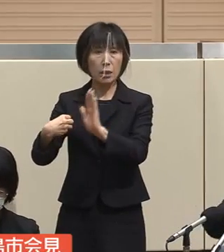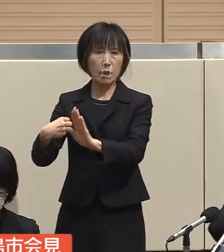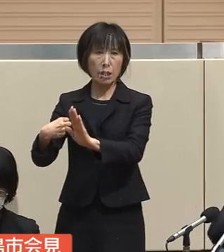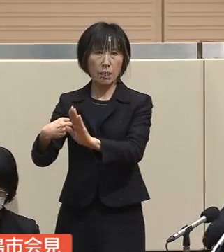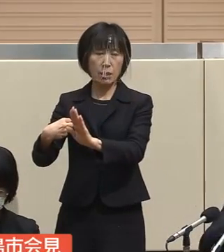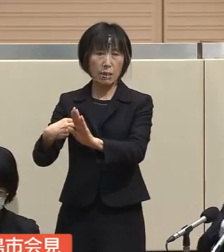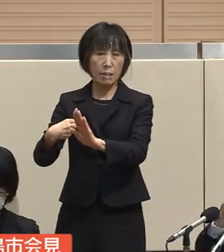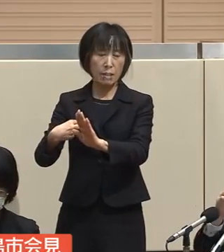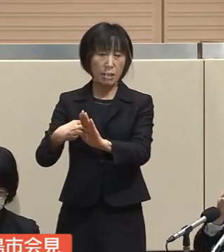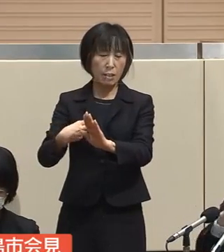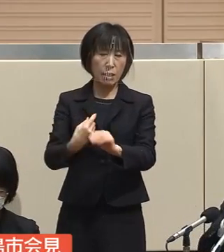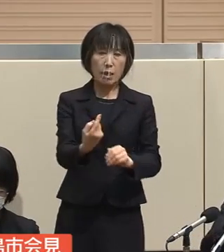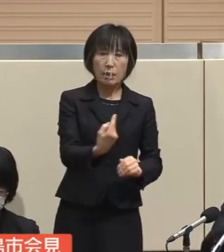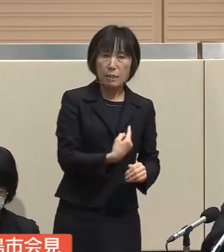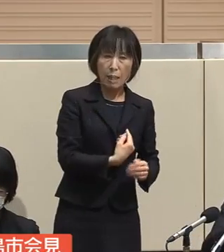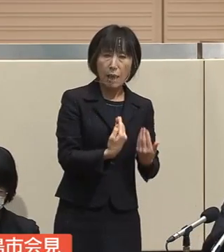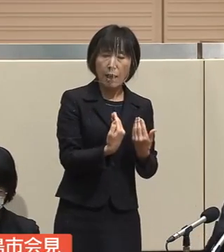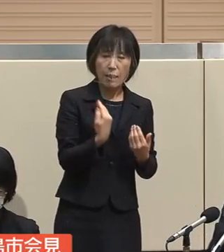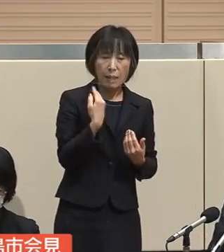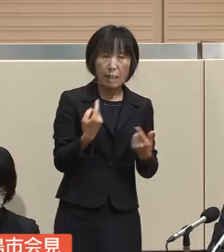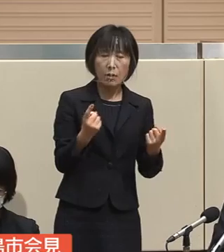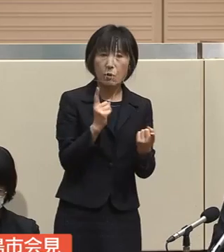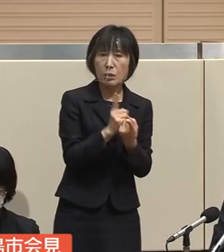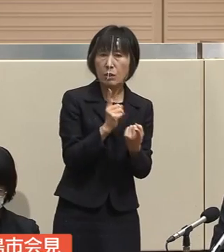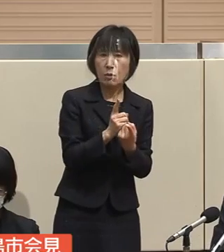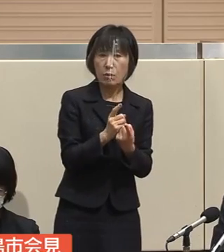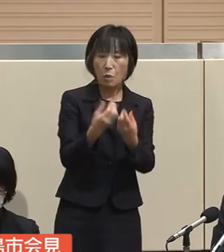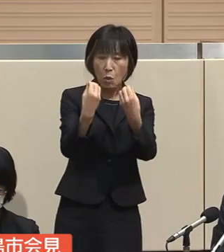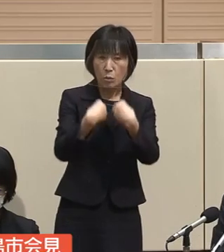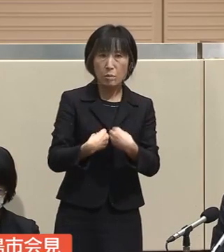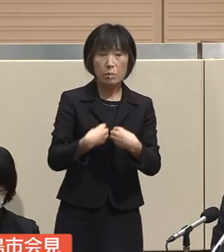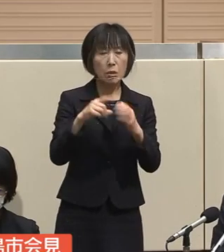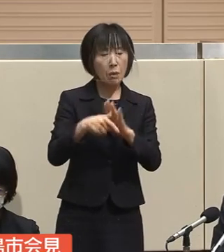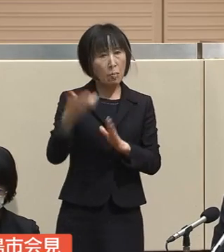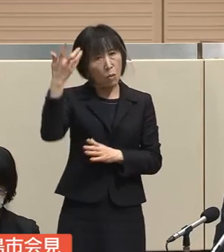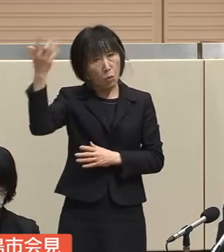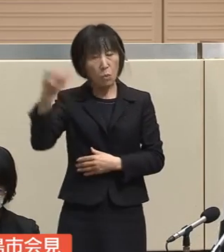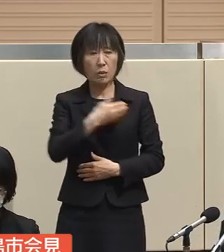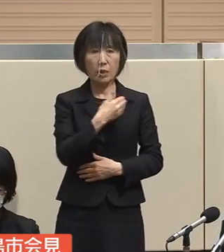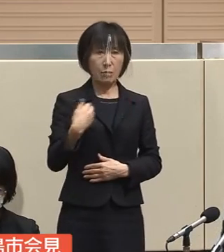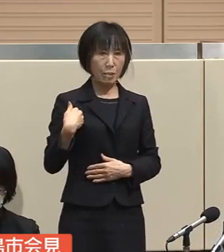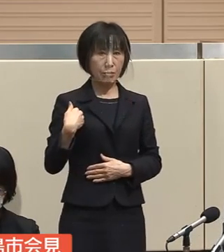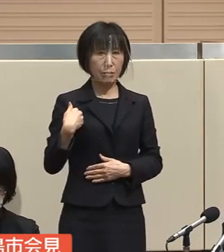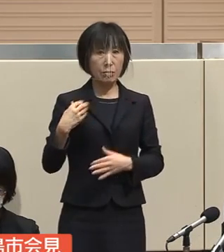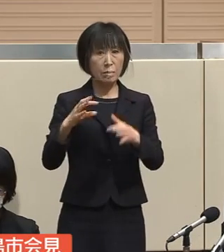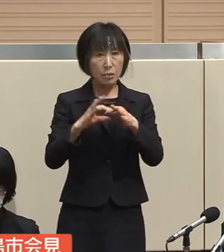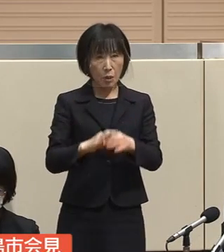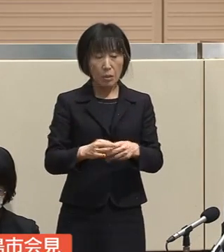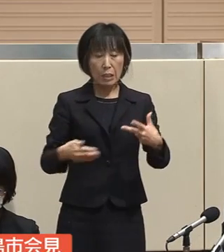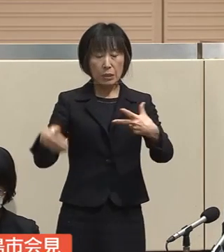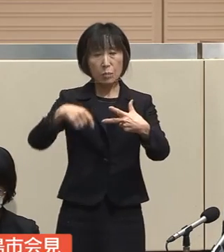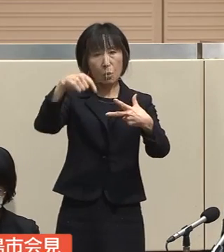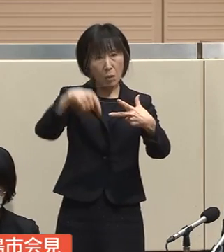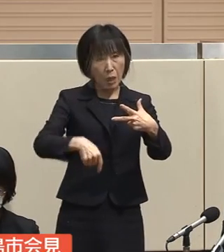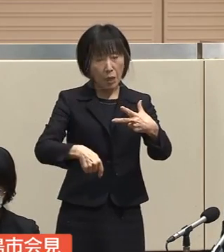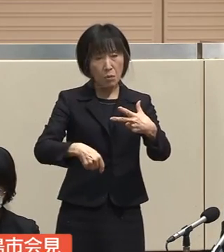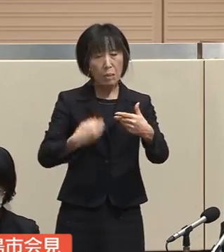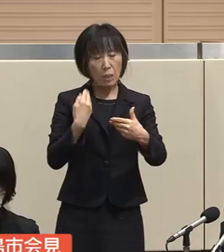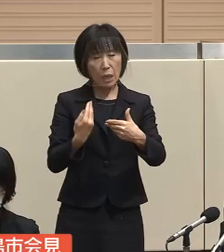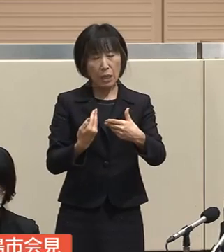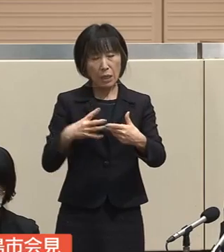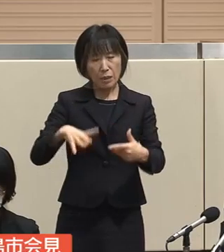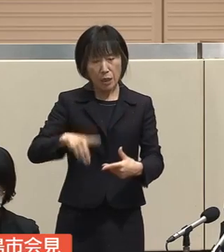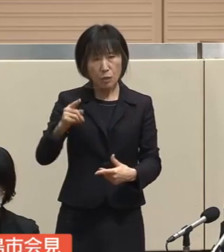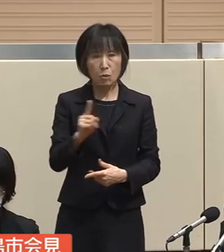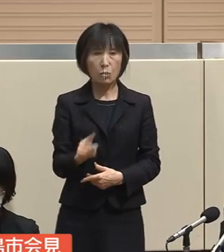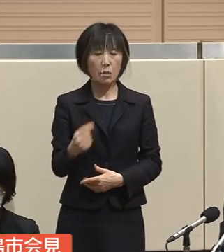施設の中の誰かと接触することによって感染したという可能性も考えられるので、ここの中の施設の方がどなたかが初発の